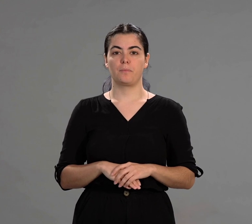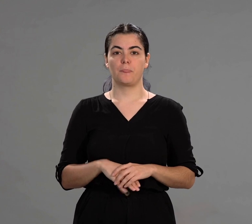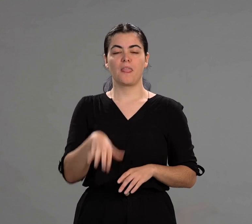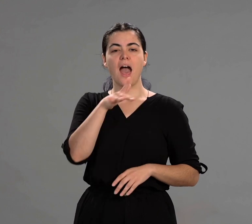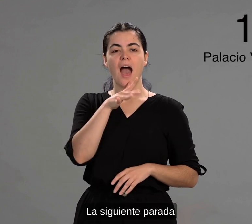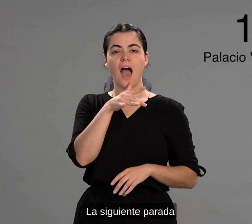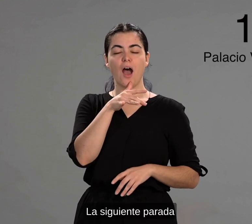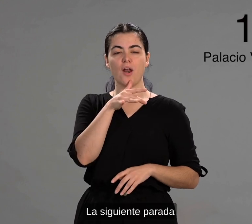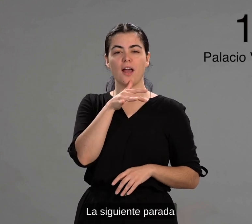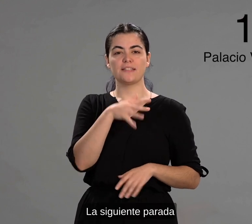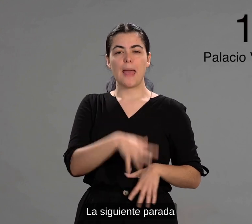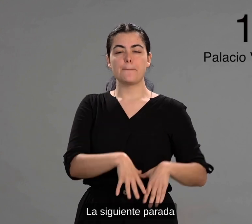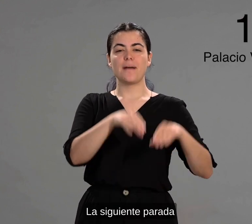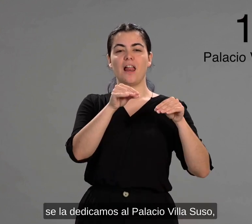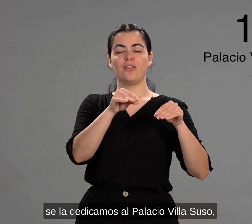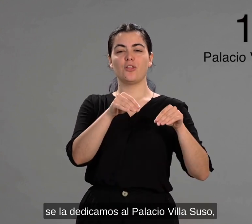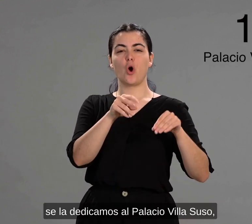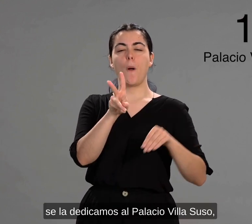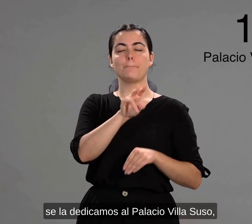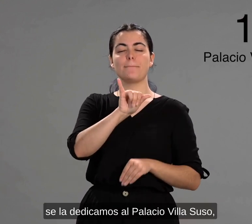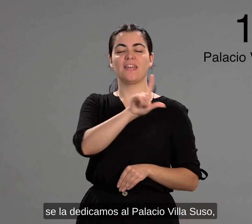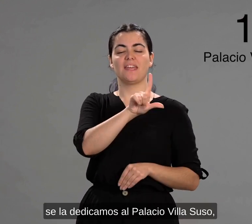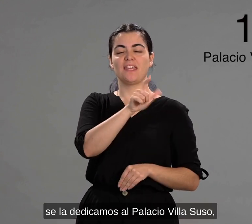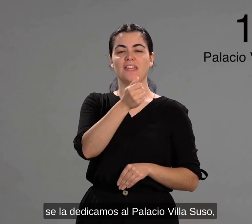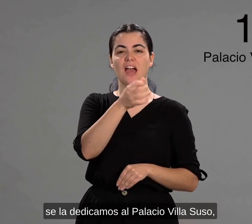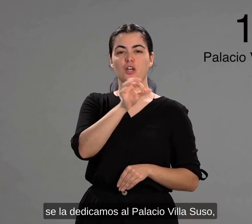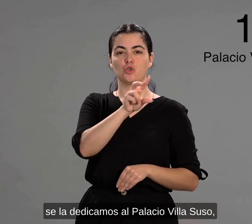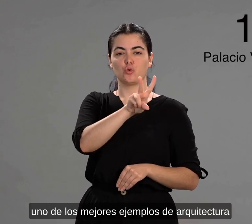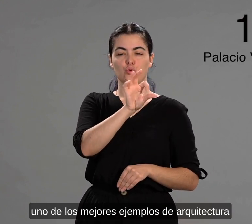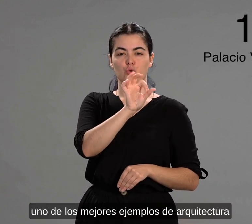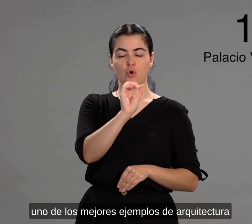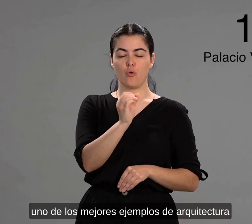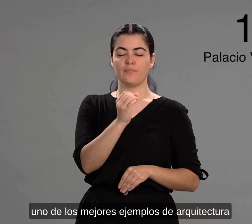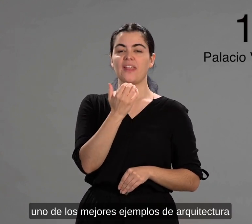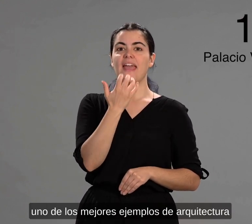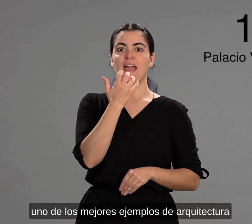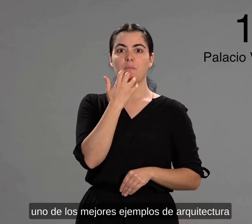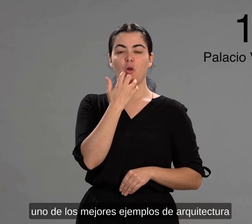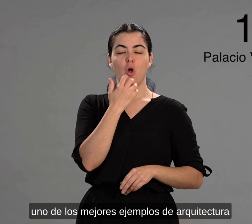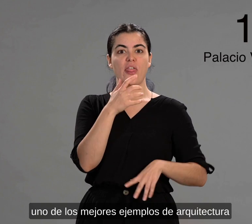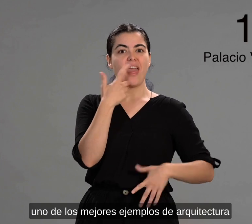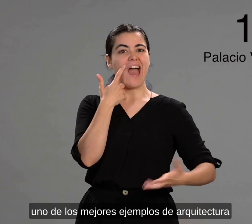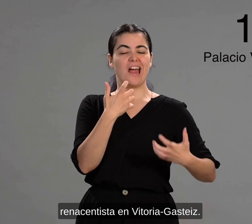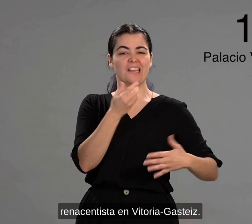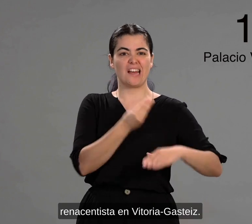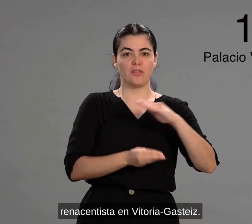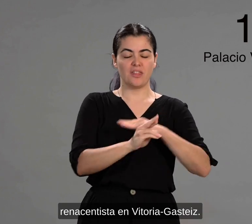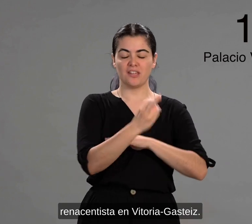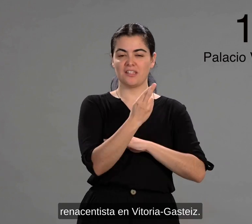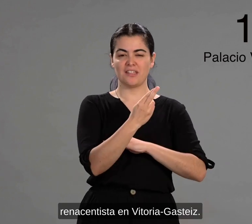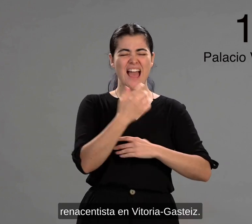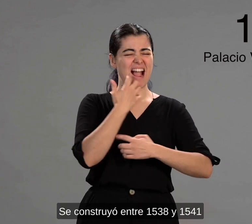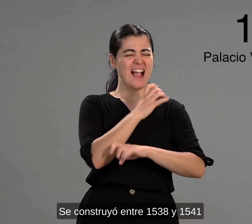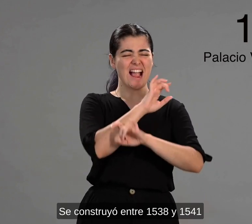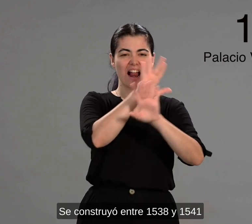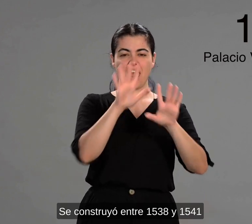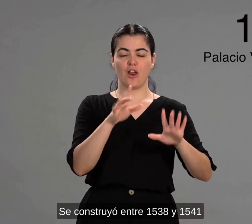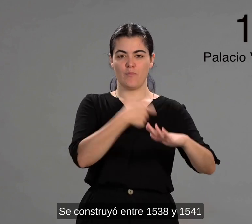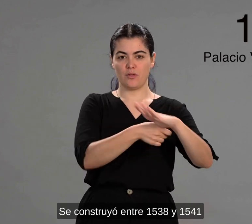La siguiente parada se la dedicamos al Palacio Villasuso, uno de los mejores ejemplos de arquitectura renacentista en Vitoria-Gasteiz. Se